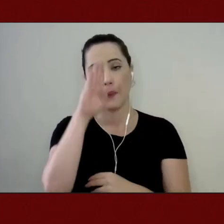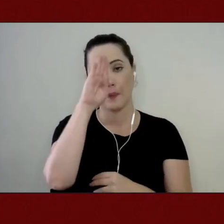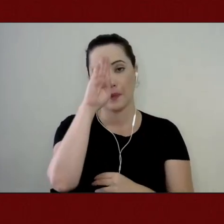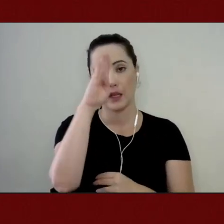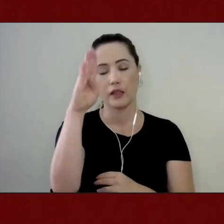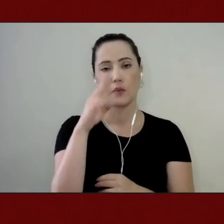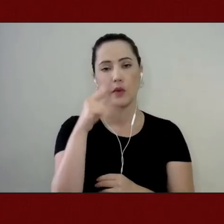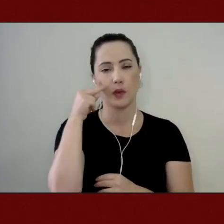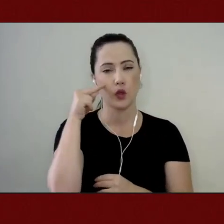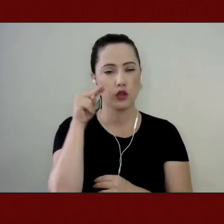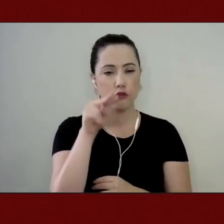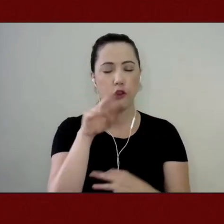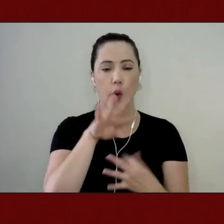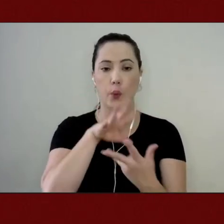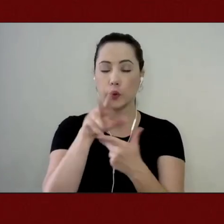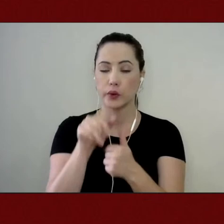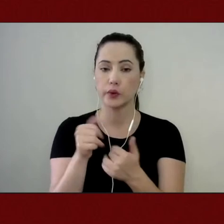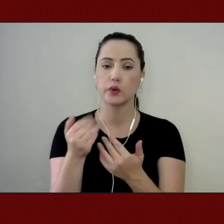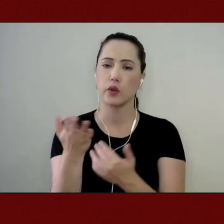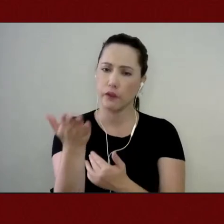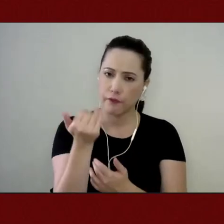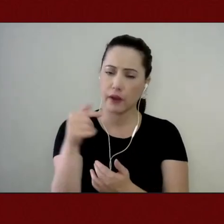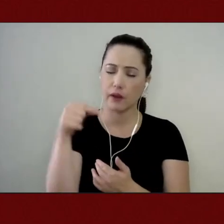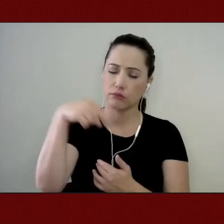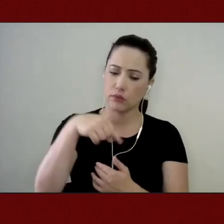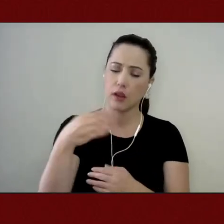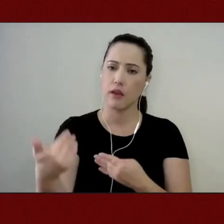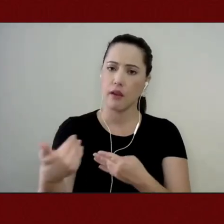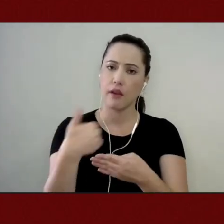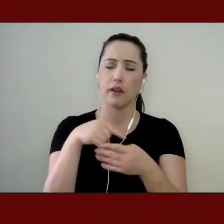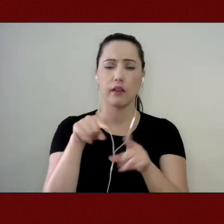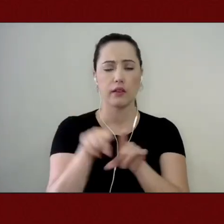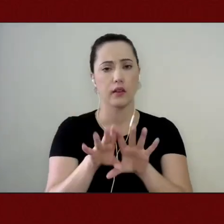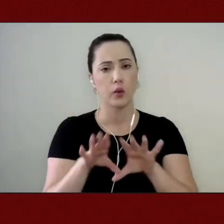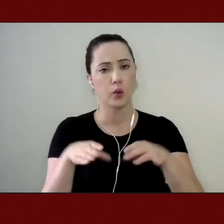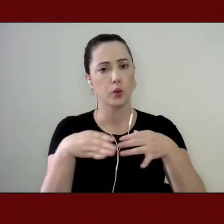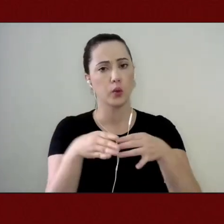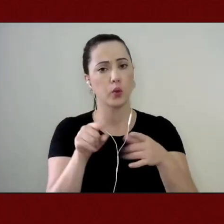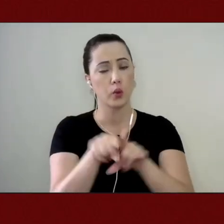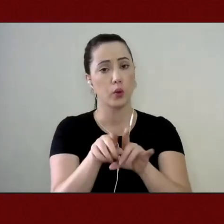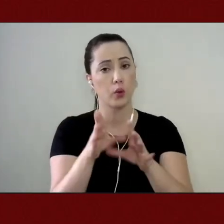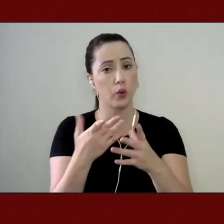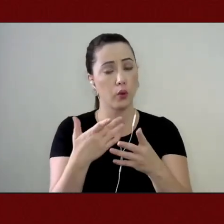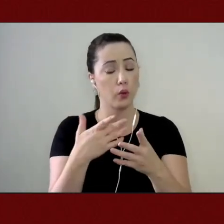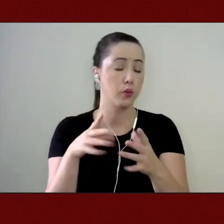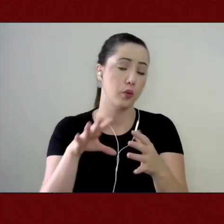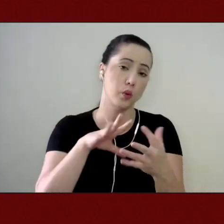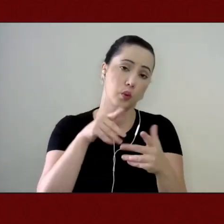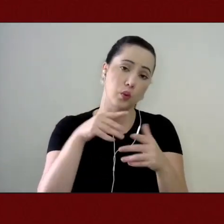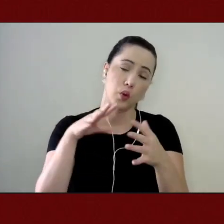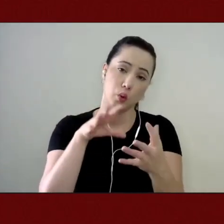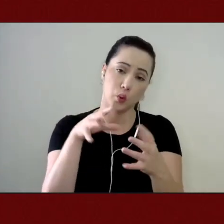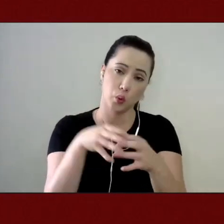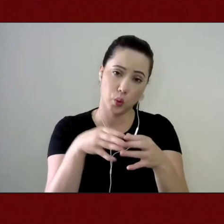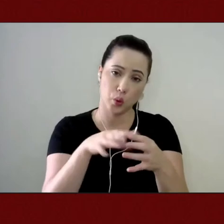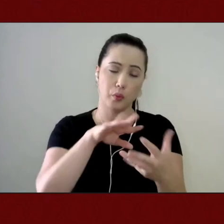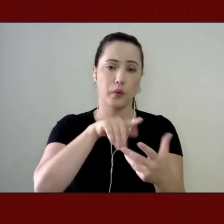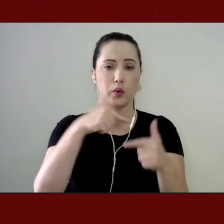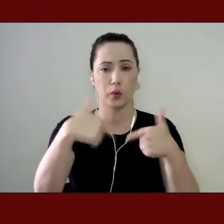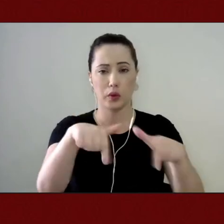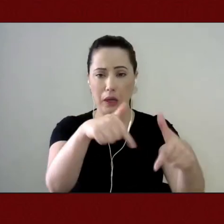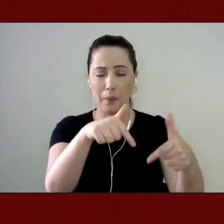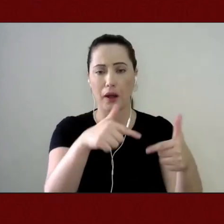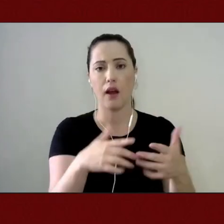ver o mundo, que se embrenhem, que se engajem, né, no seu mundo do trabalho,